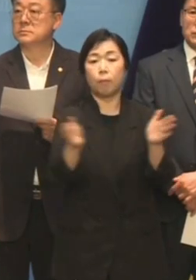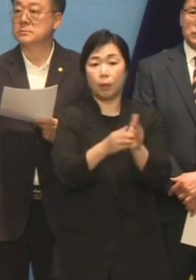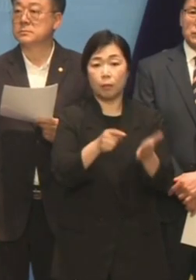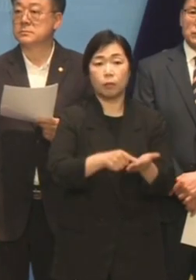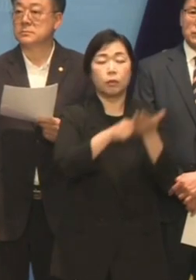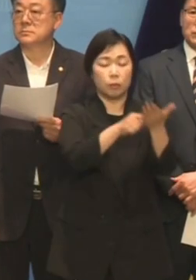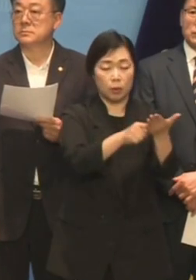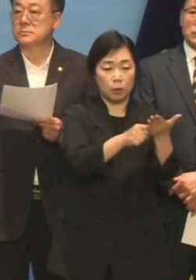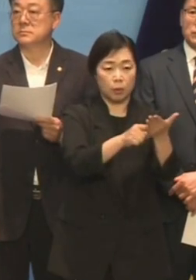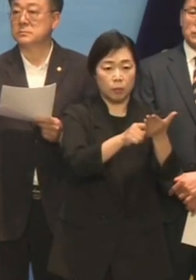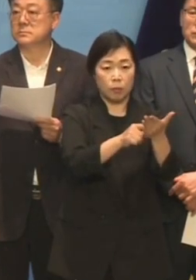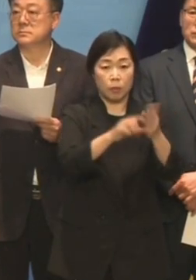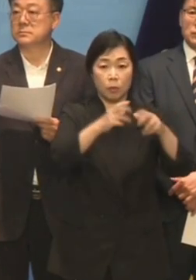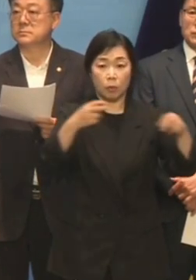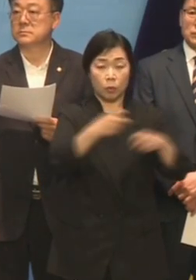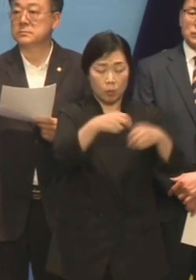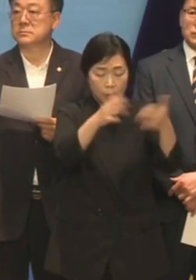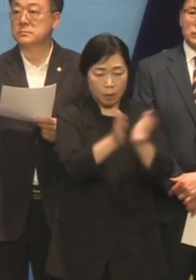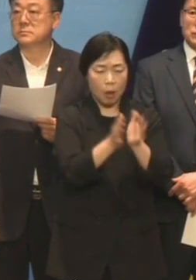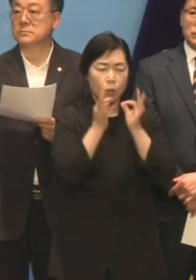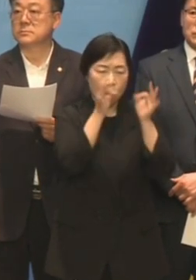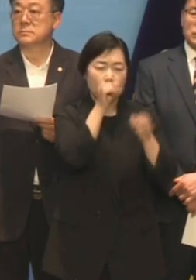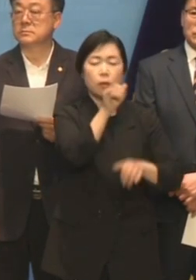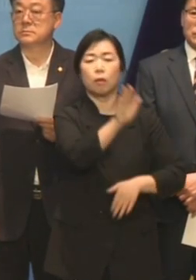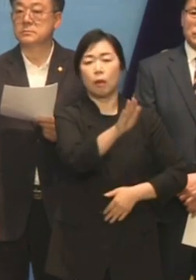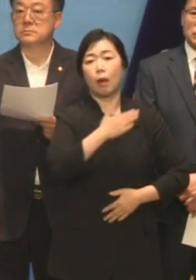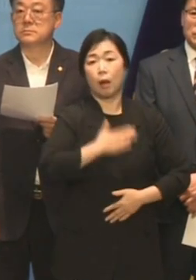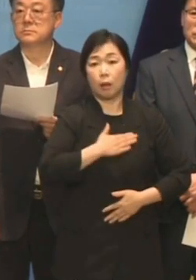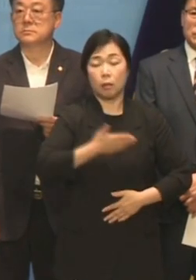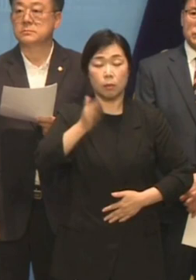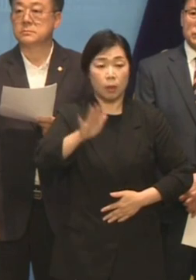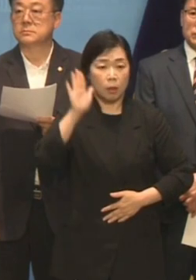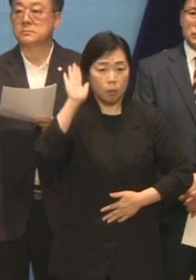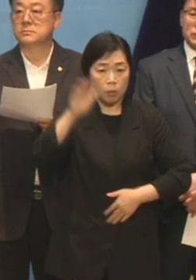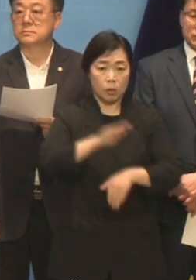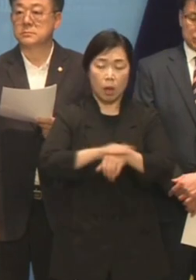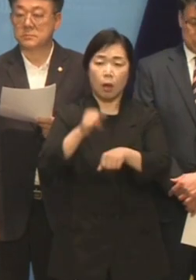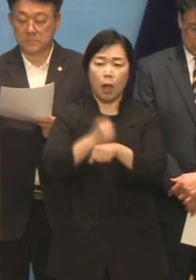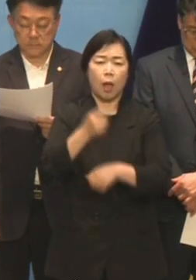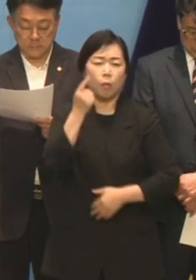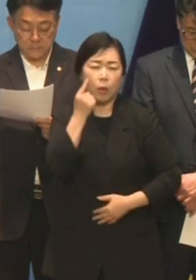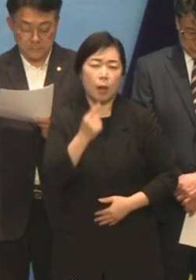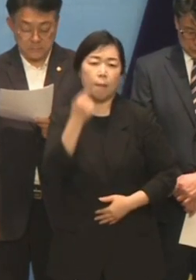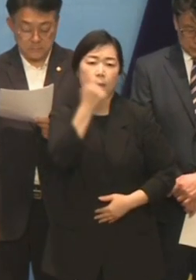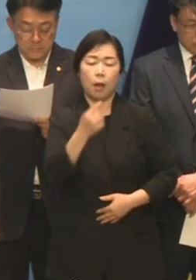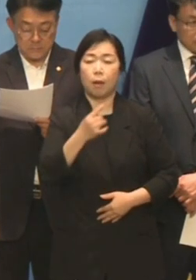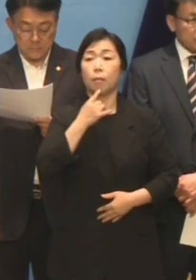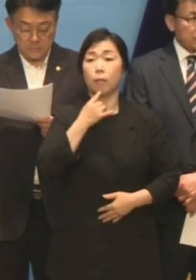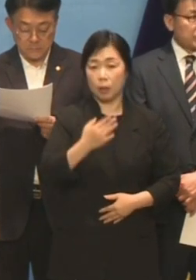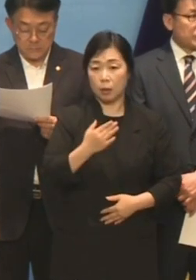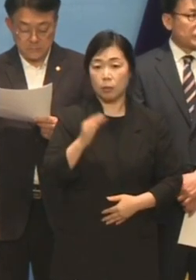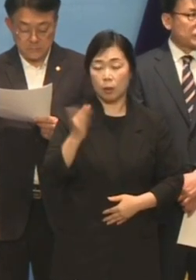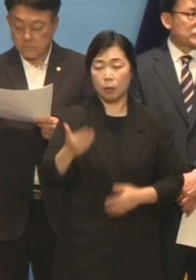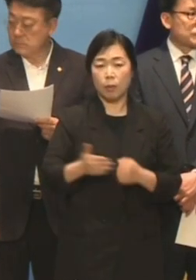국토부 장관이 뭐 여러 가지 노력을 하고 있는 건 알고 있는데 다 앞으로 잘해보겠다라는 식의 것들은 미봉책에 불과하고 이제는 정통으로 이